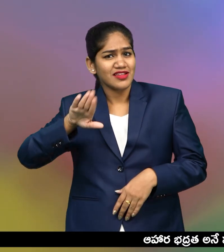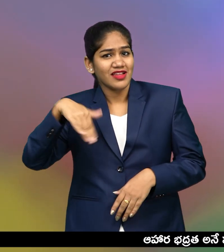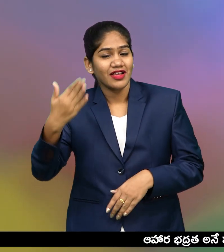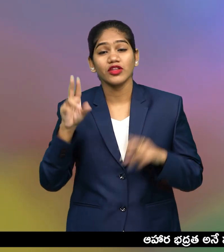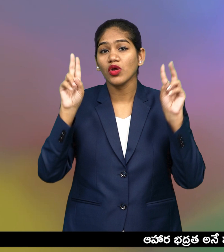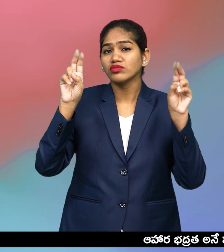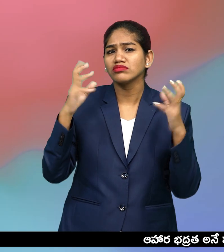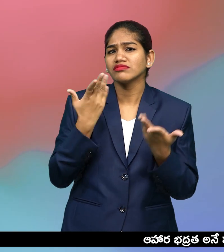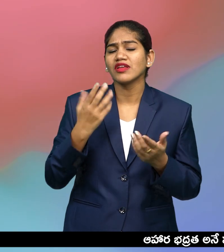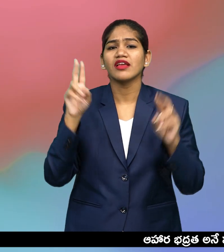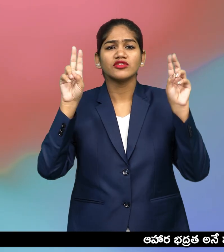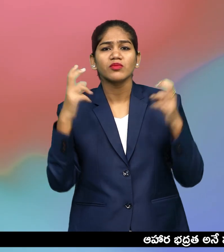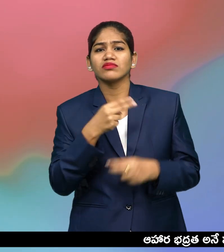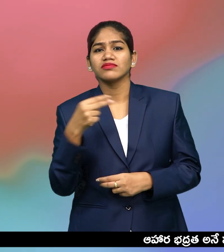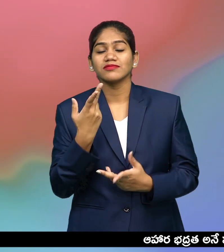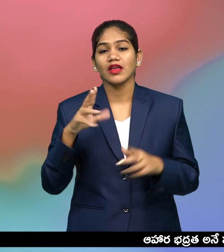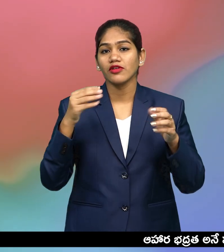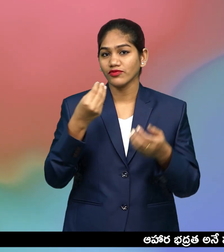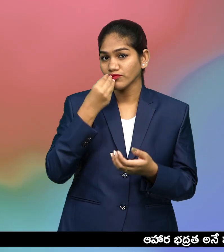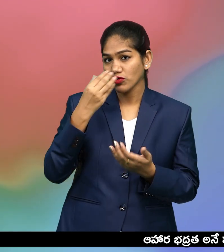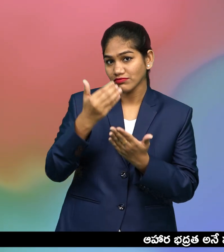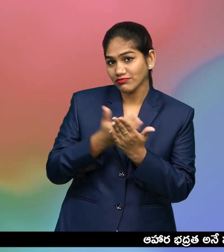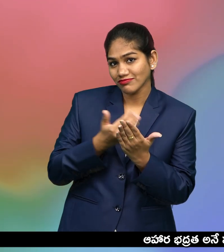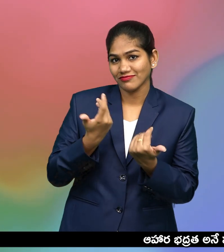అనే మరో అంశాన్ని నేర్చుకోబోతున్నాం.